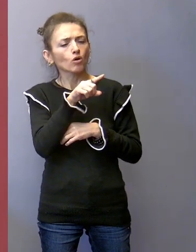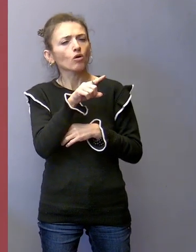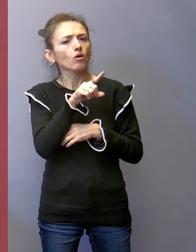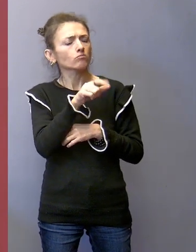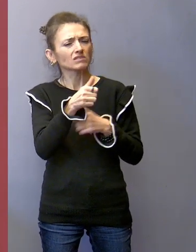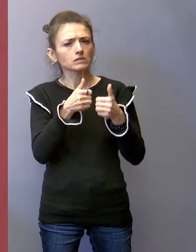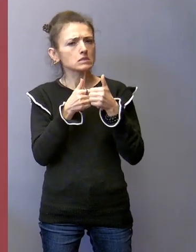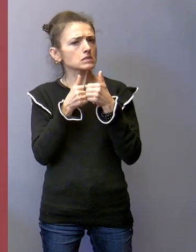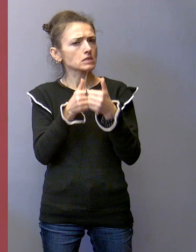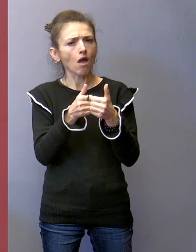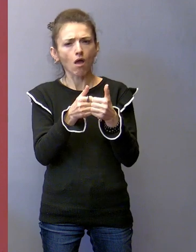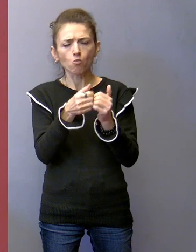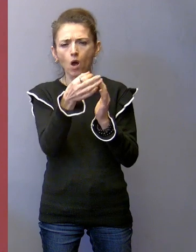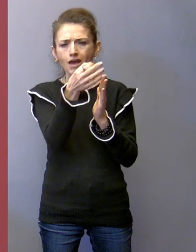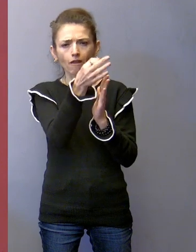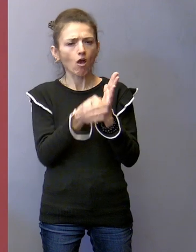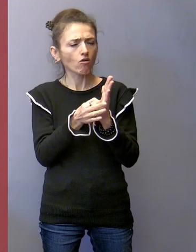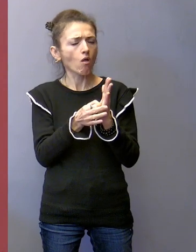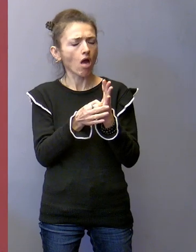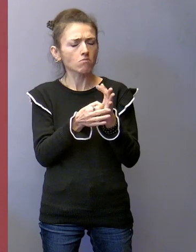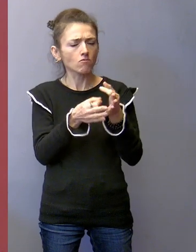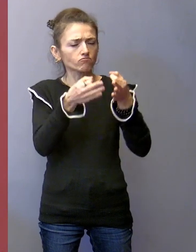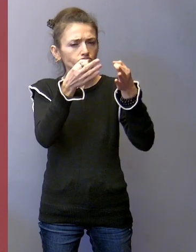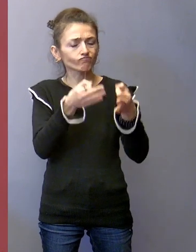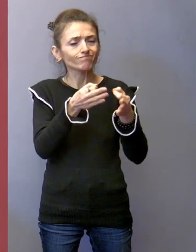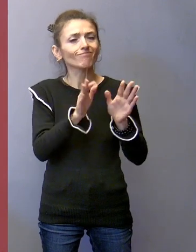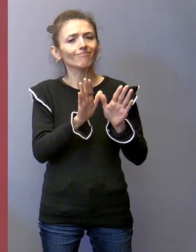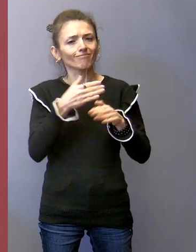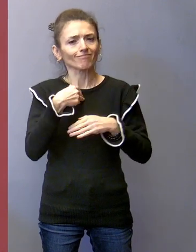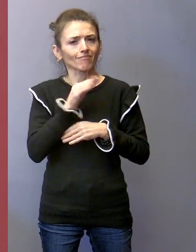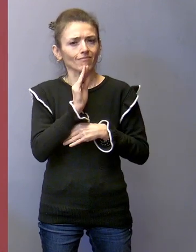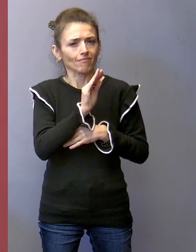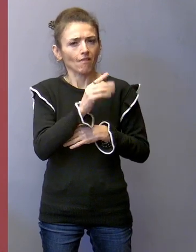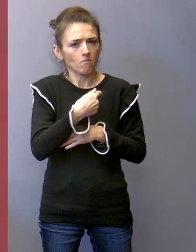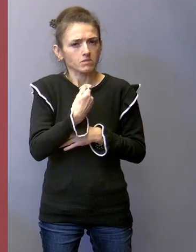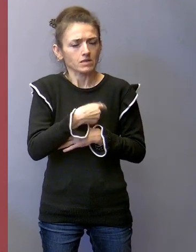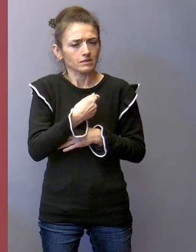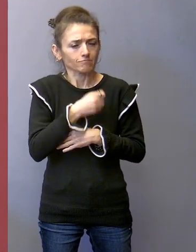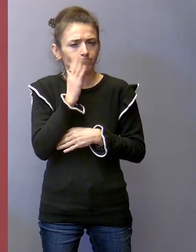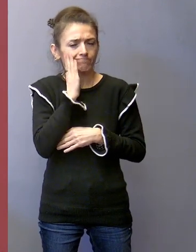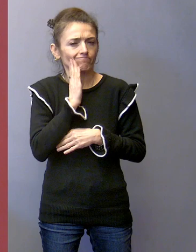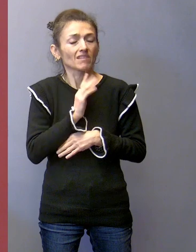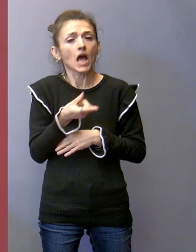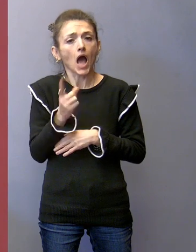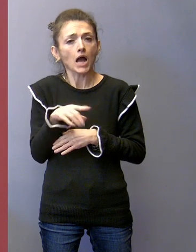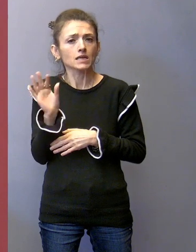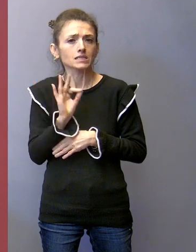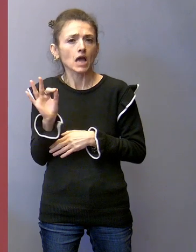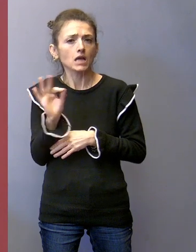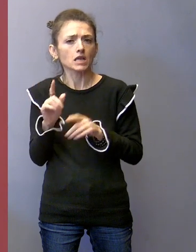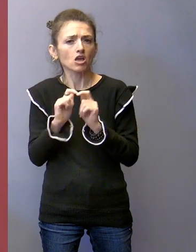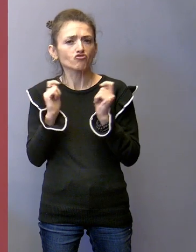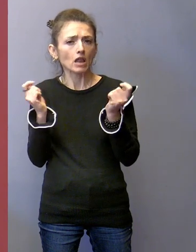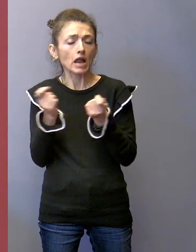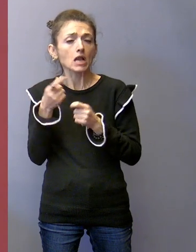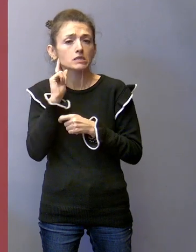testuale del regolamento la invito e invito il presidente ha anche la segreteria generale Se vuole